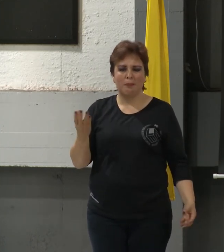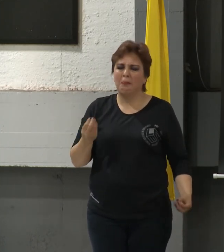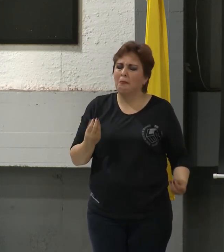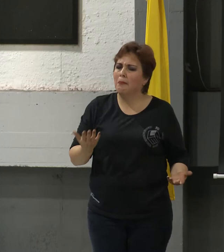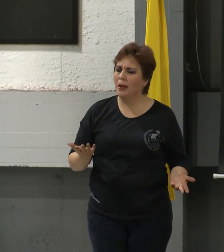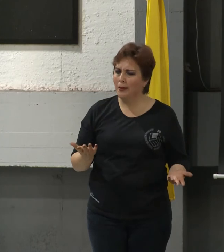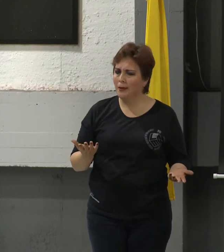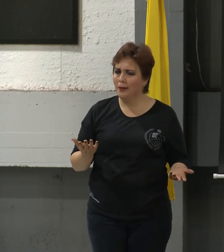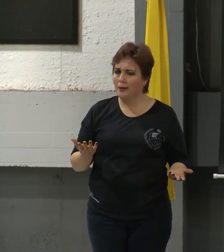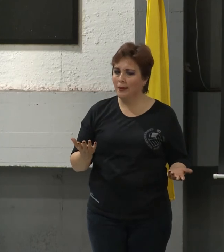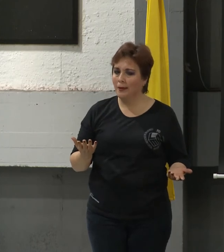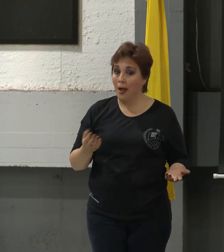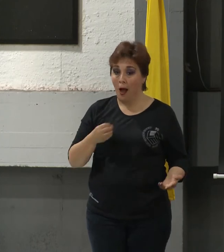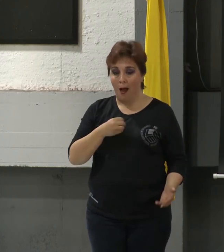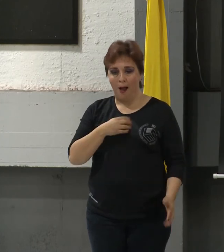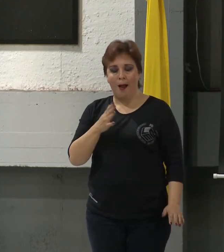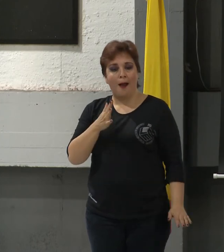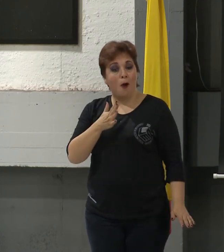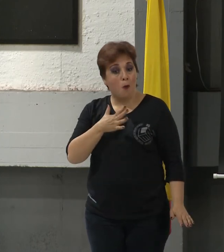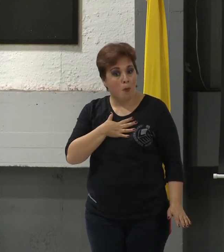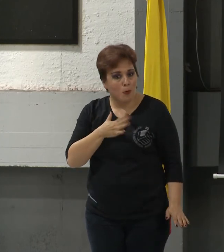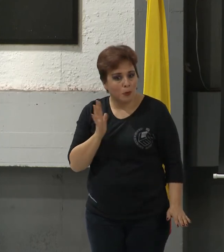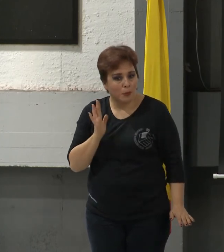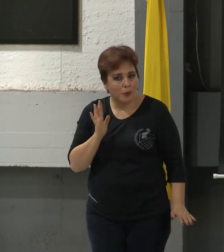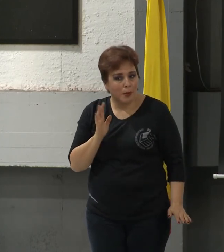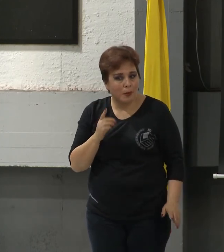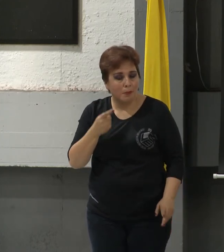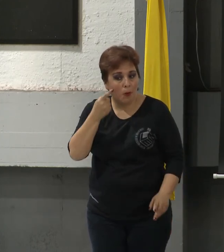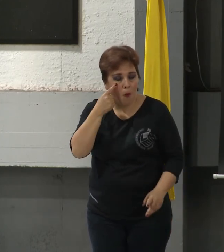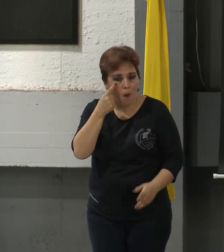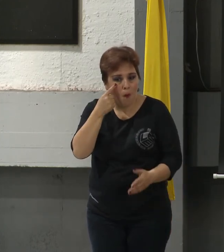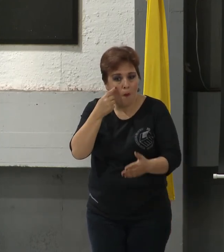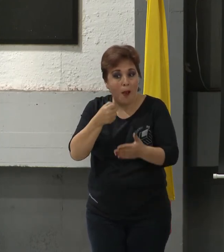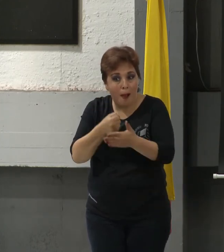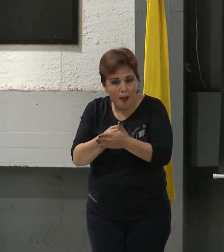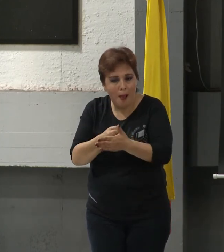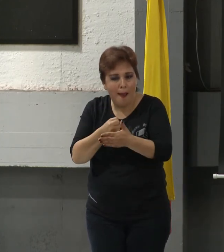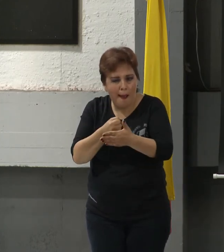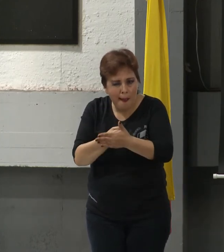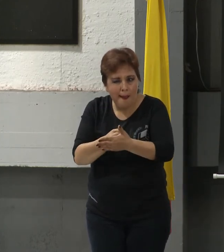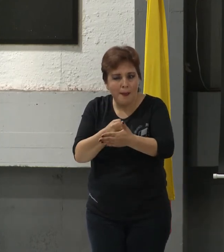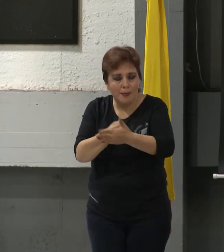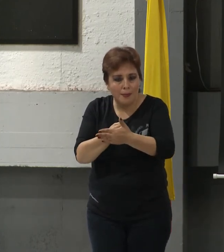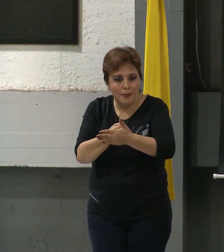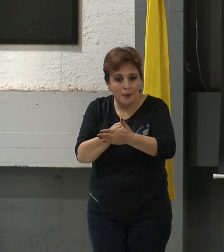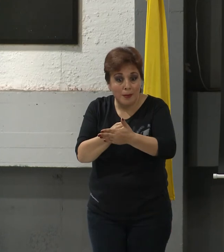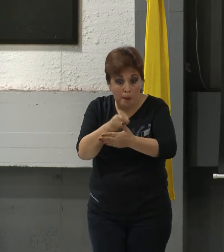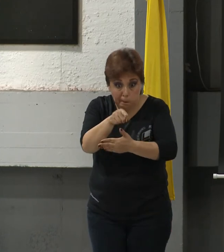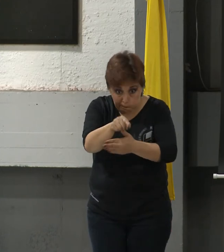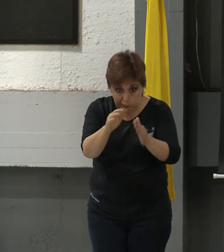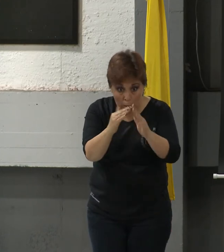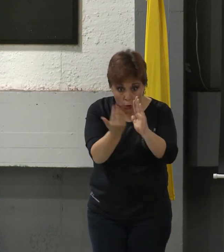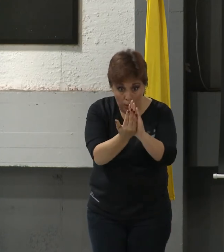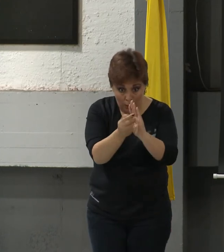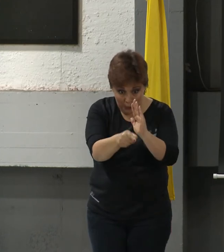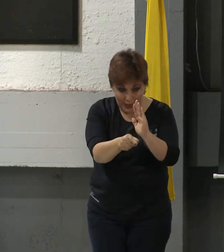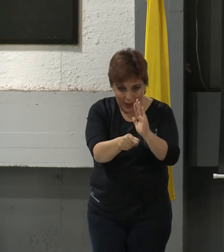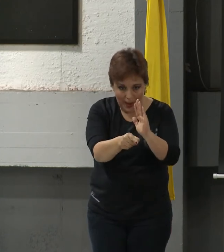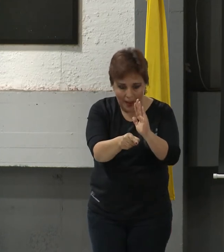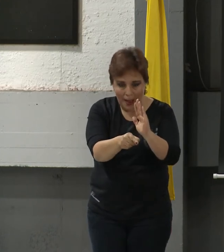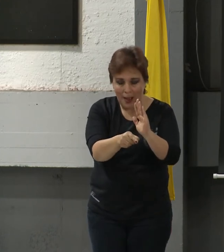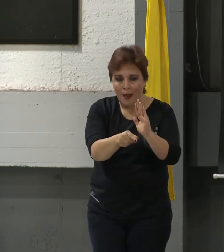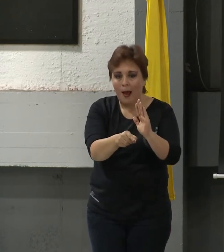insistir en que lo que hacemos en el colegio debe ser objeto de